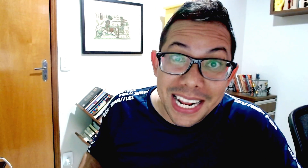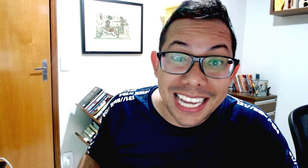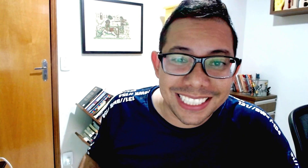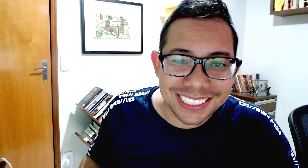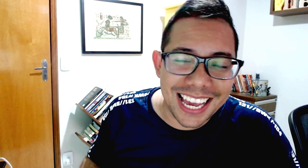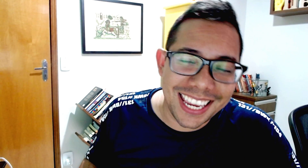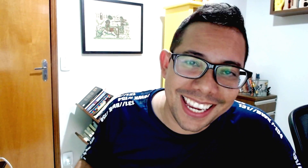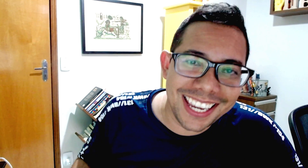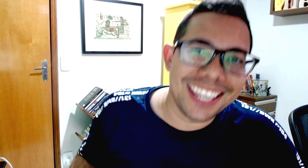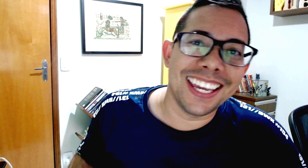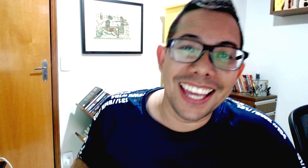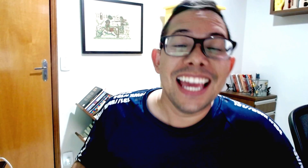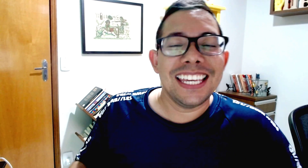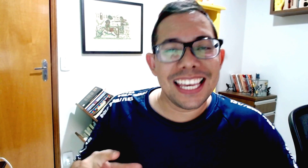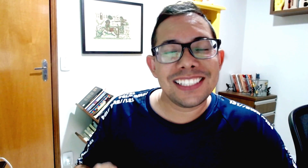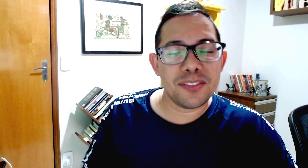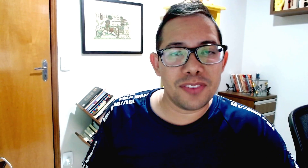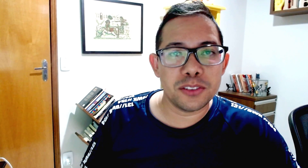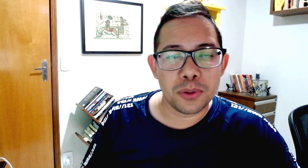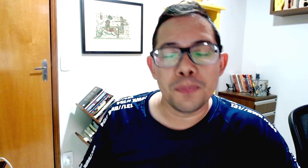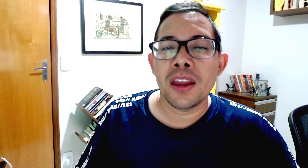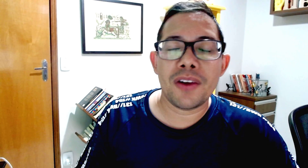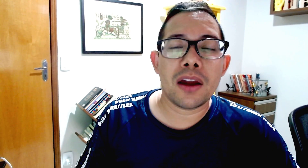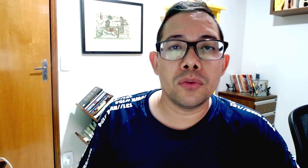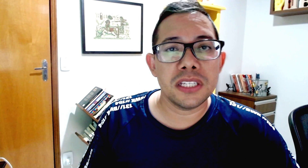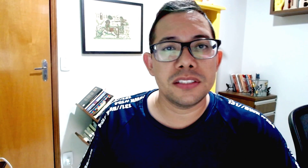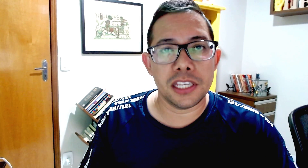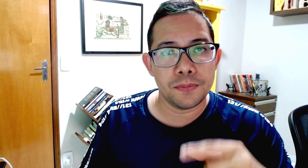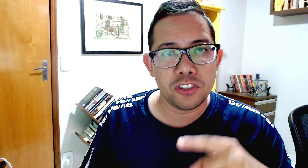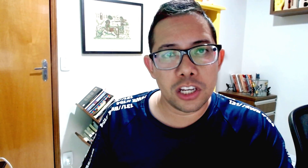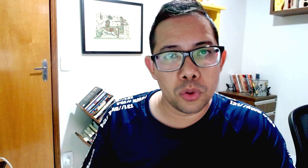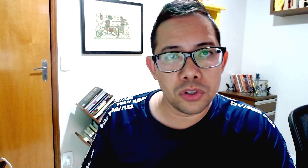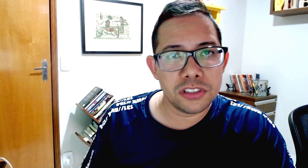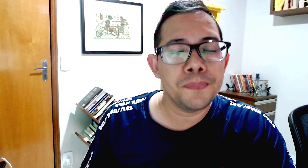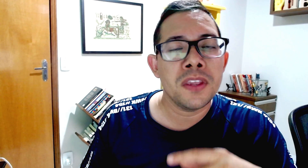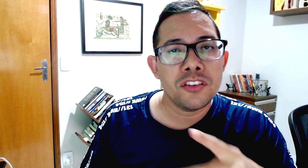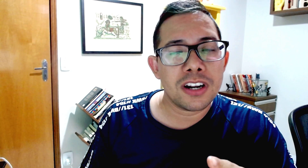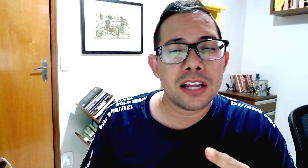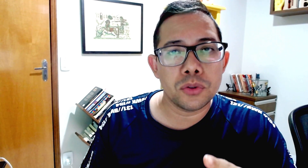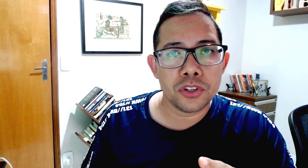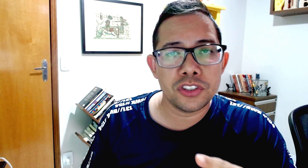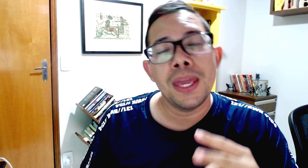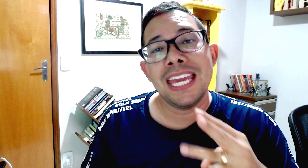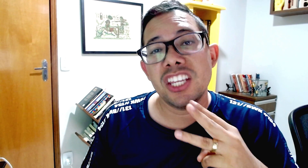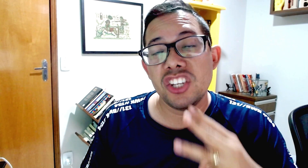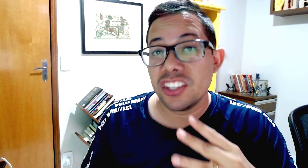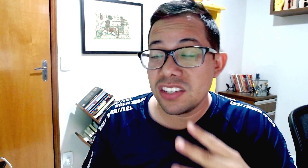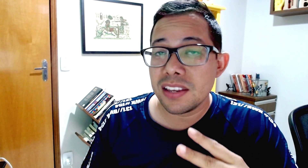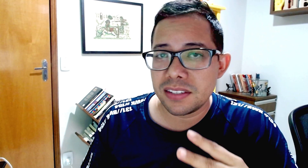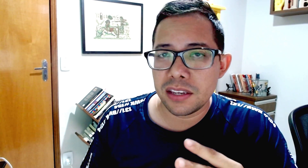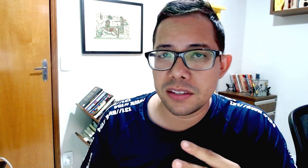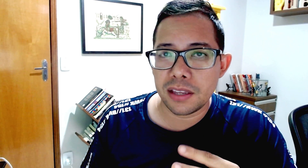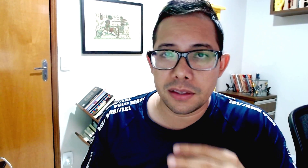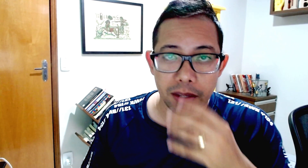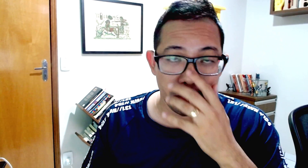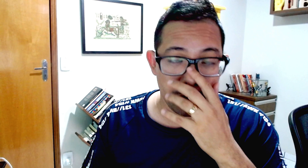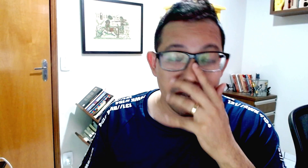Libras. Aê! E esse evento vai acontecer dia 12, dia 14 e dia 16 de setembro.